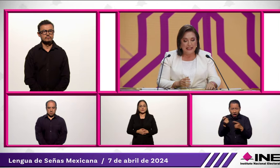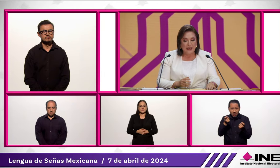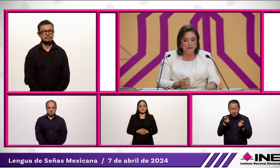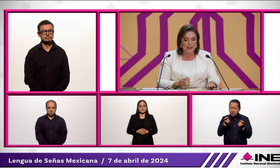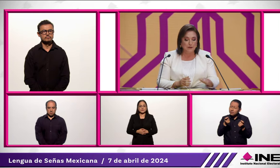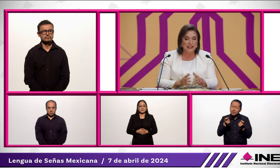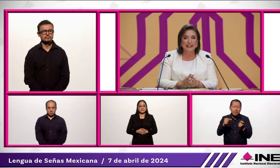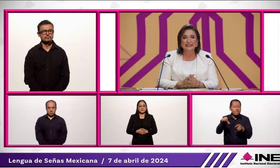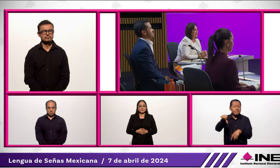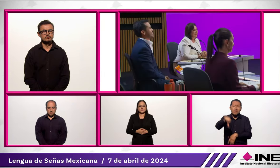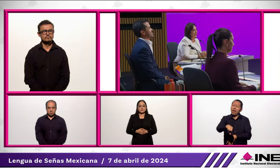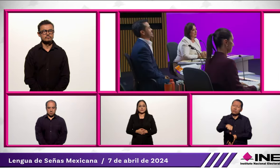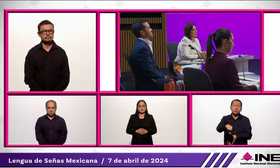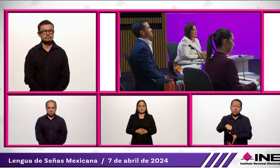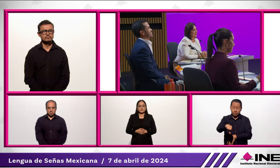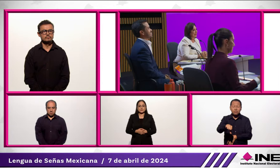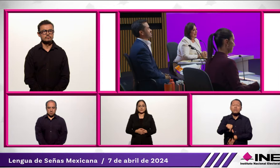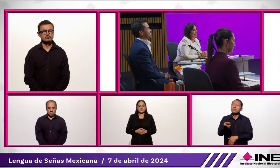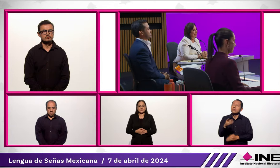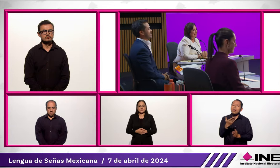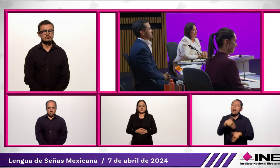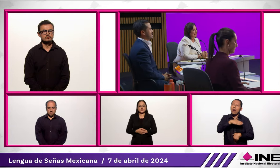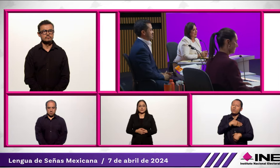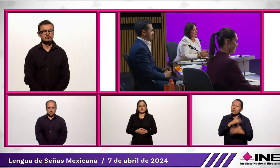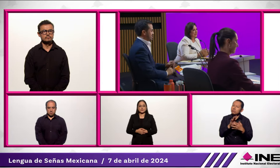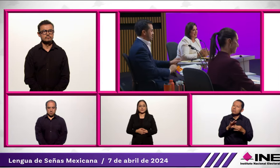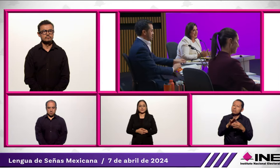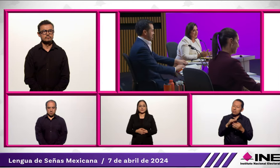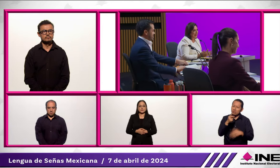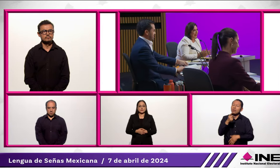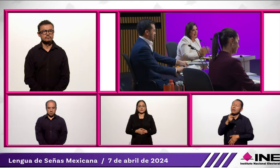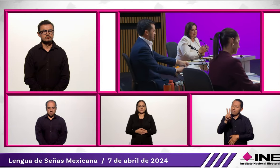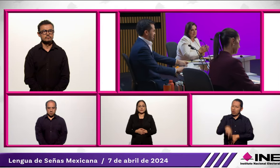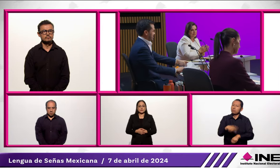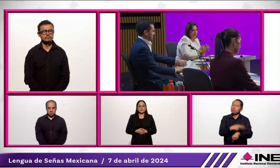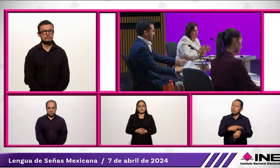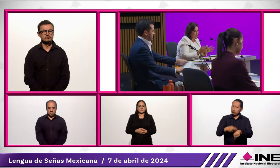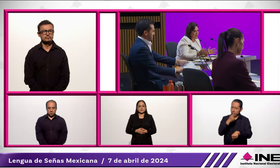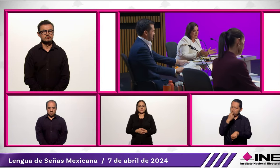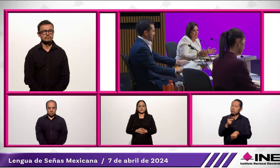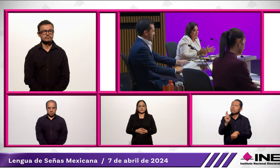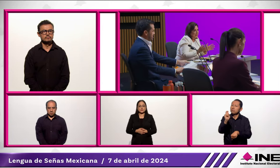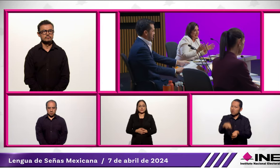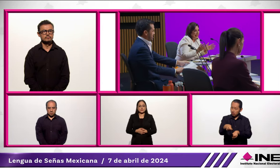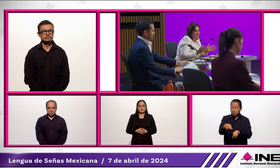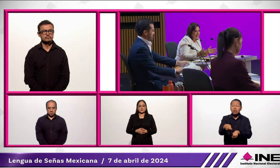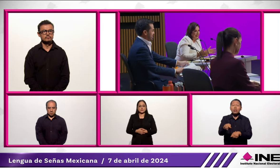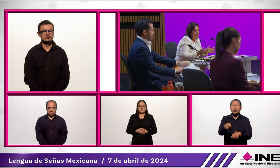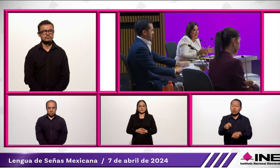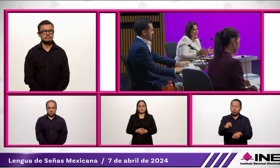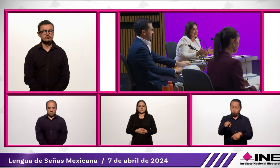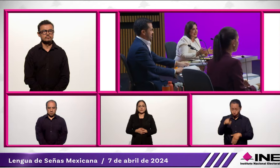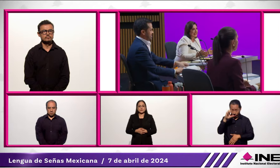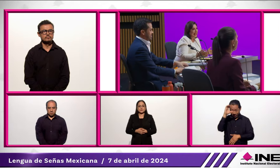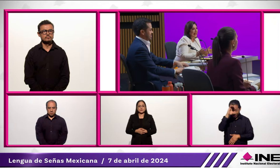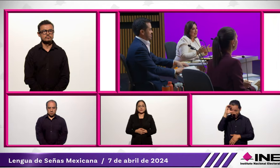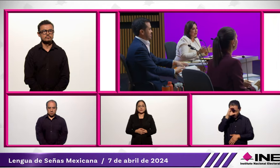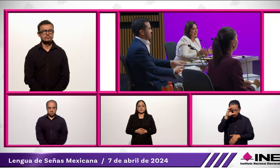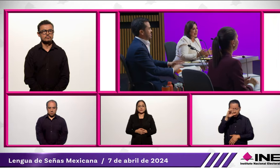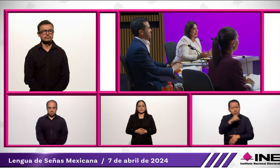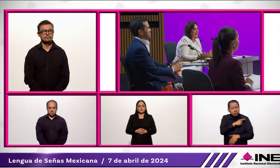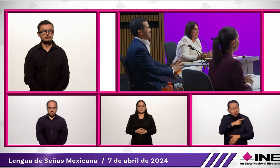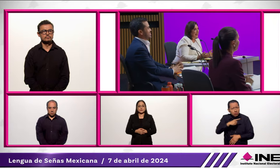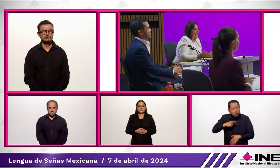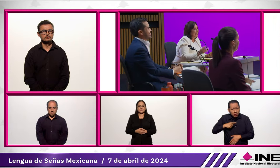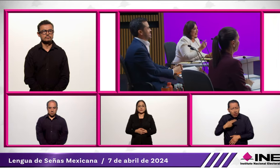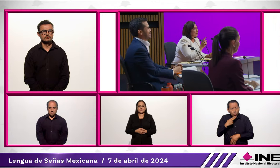Y aquí, Claudia, tú tendrías que decir algo muy importante. Como científica, que yo no sé por qué no te atreviste a aplicar la ciencia